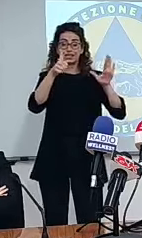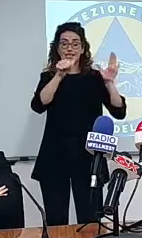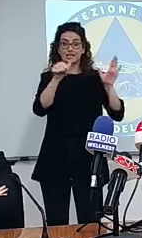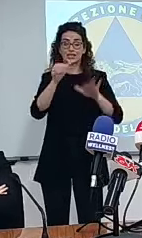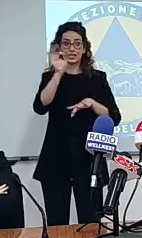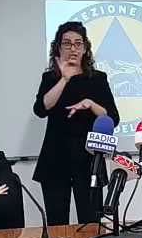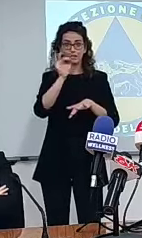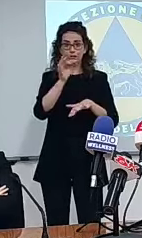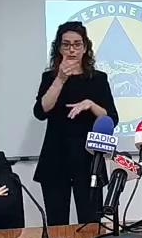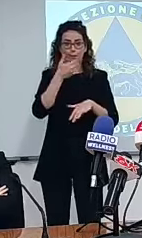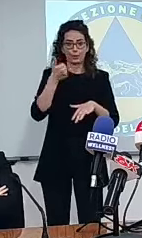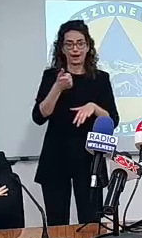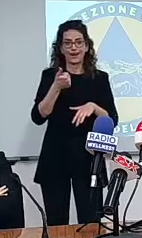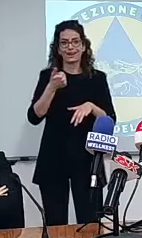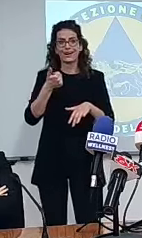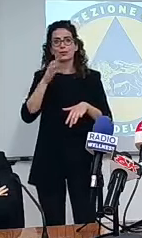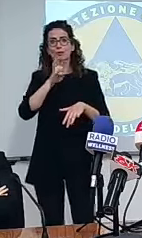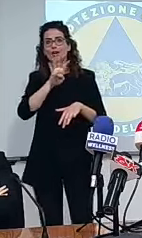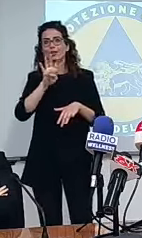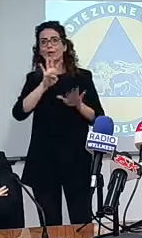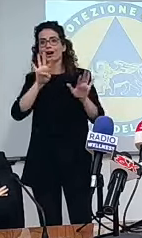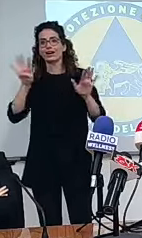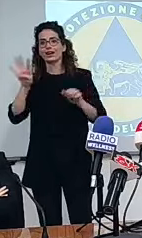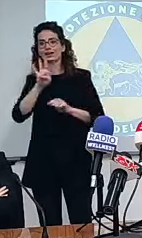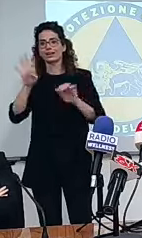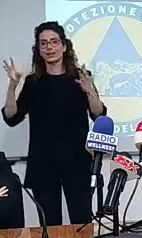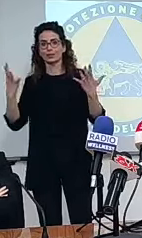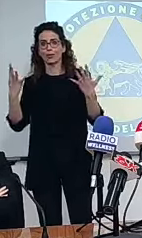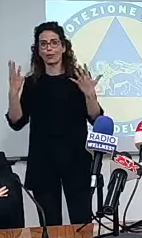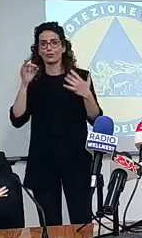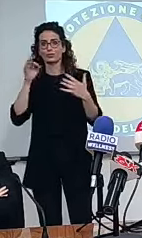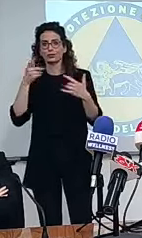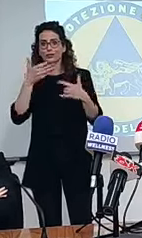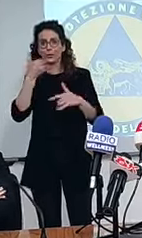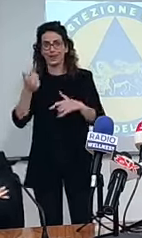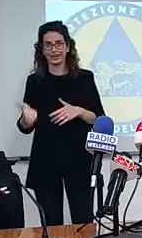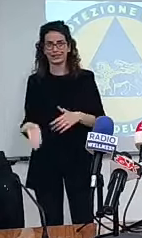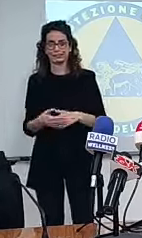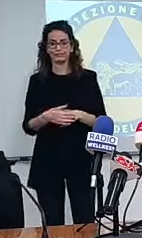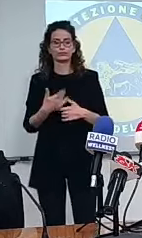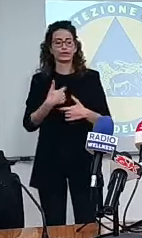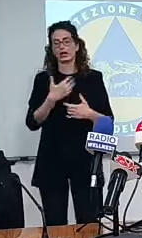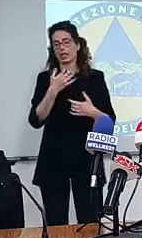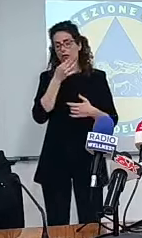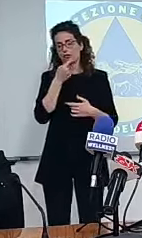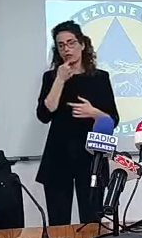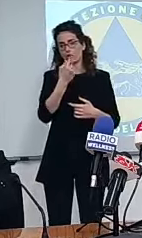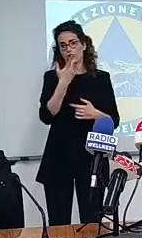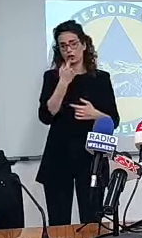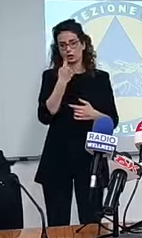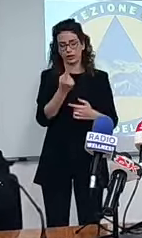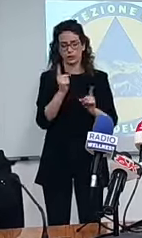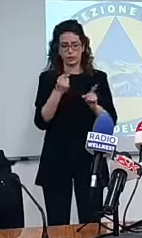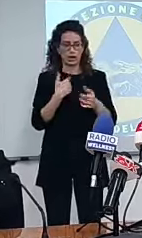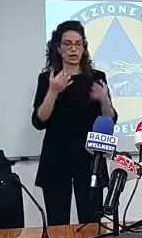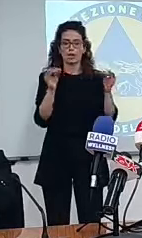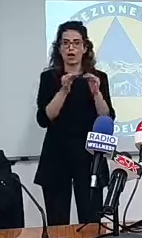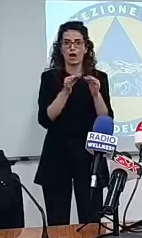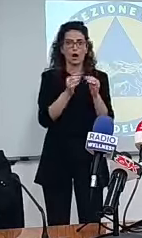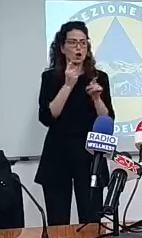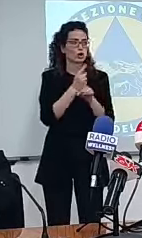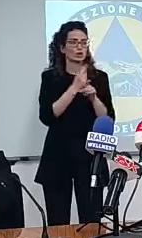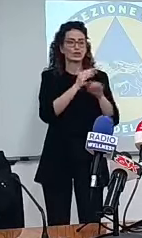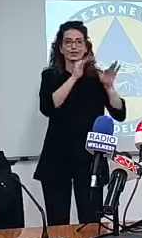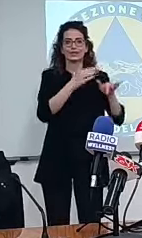dei 40-49. Per dire cosa? Che io sono assolutamente d'accordo sul fatto che deve essere messo in sicurezza quelle fasce di età, ma non